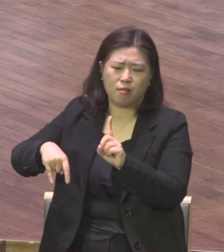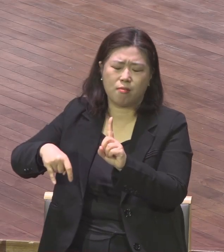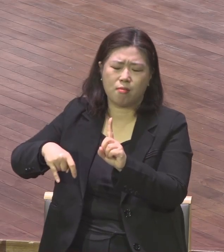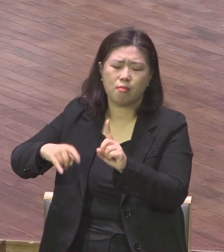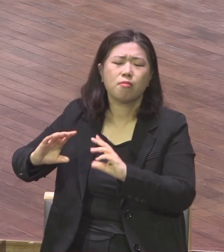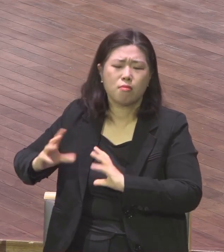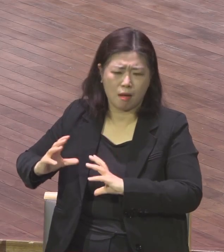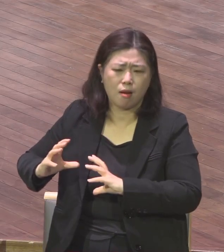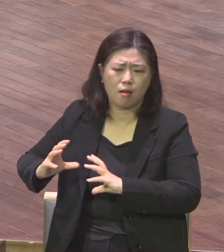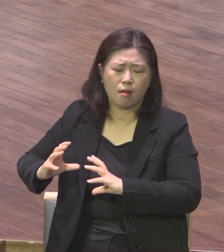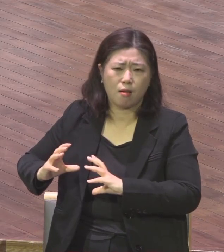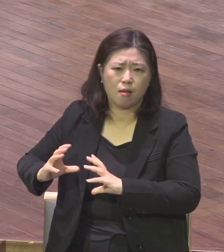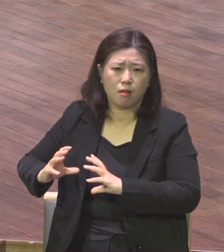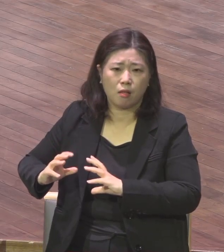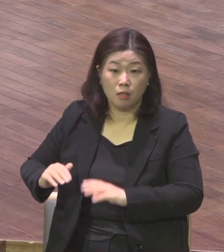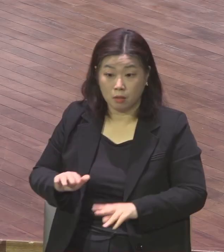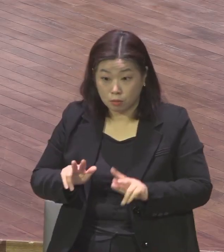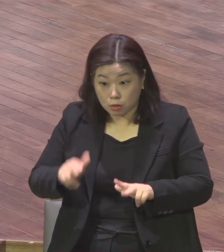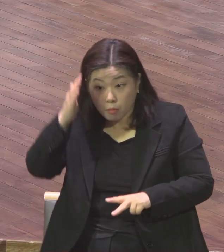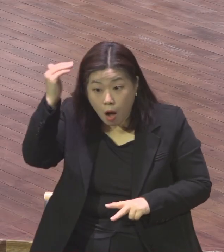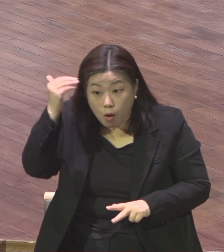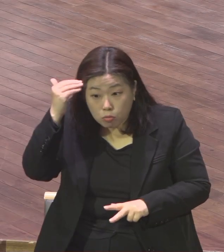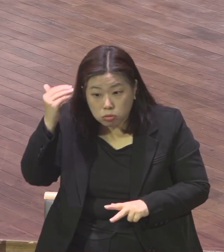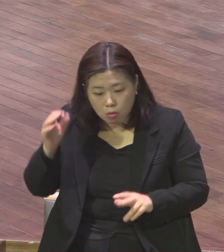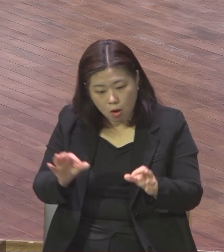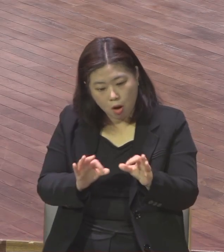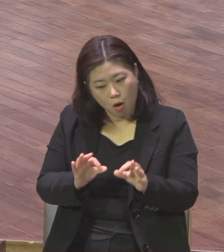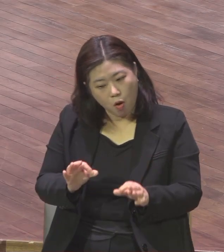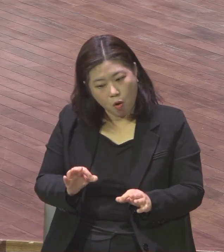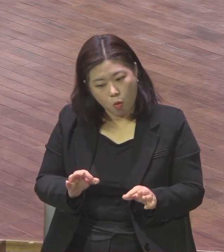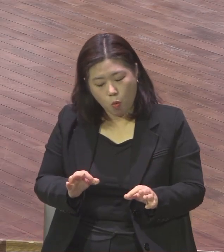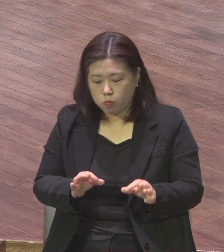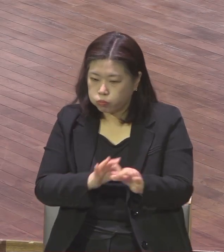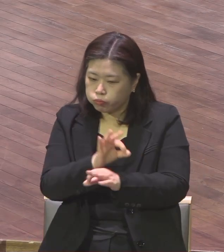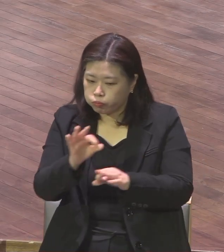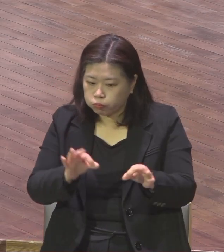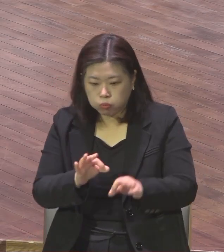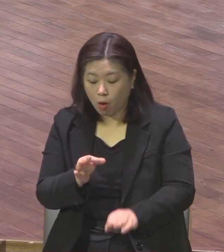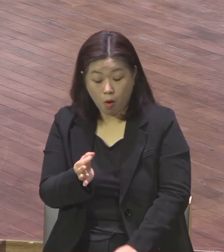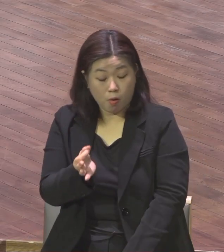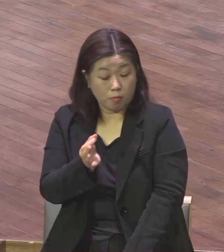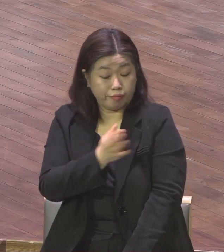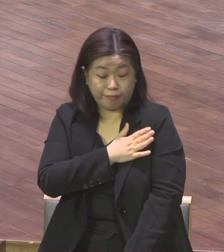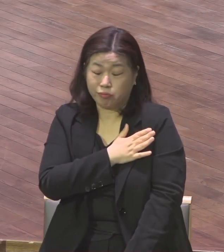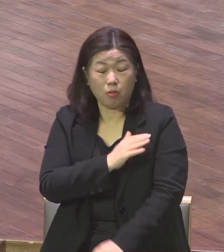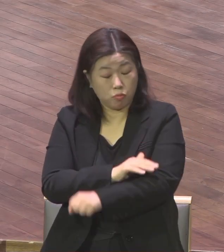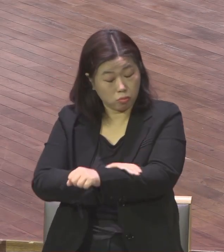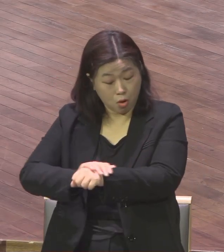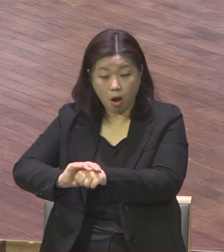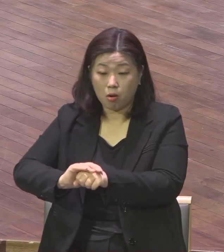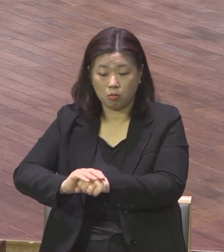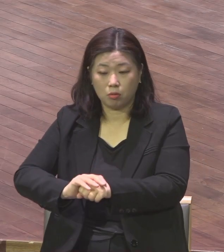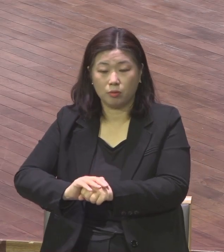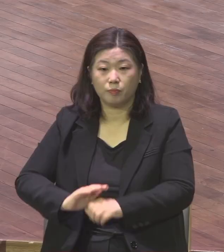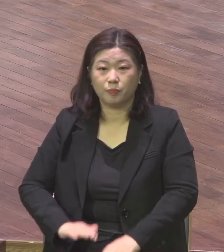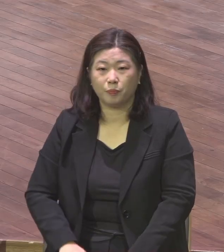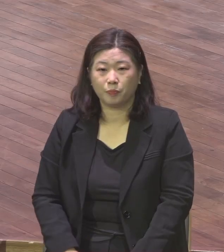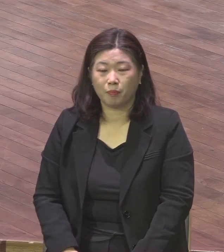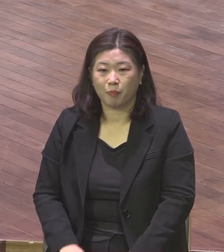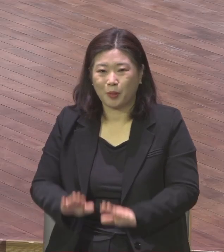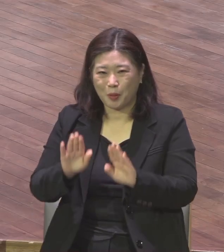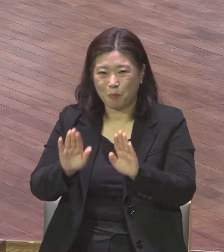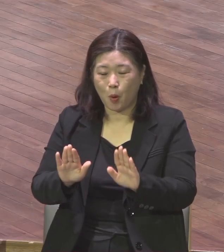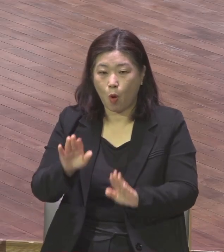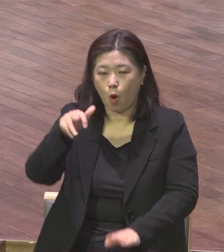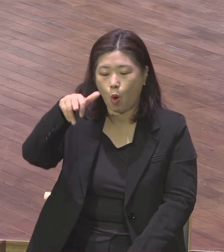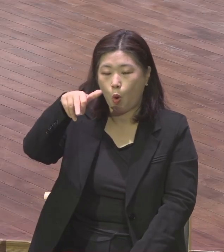얼마나 우리나라가 지금 잘 살고 있느냐? 우리나라에서 코이카 지금 복지하는 코이카가